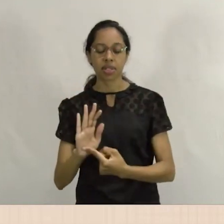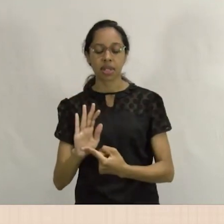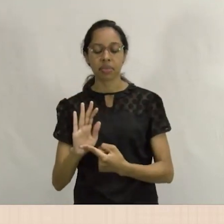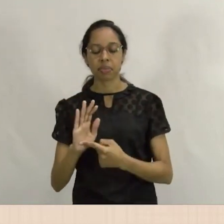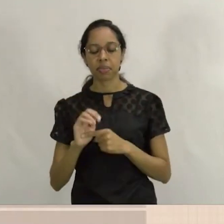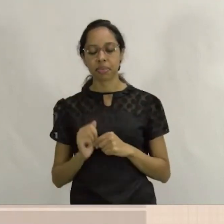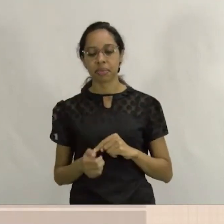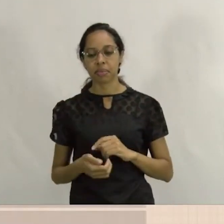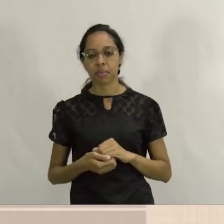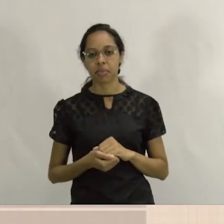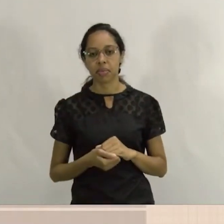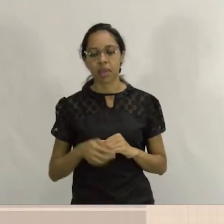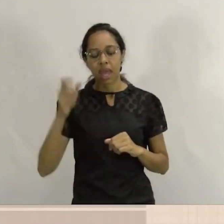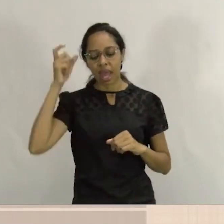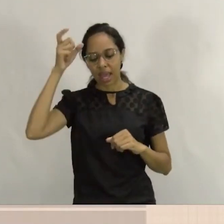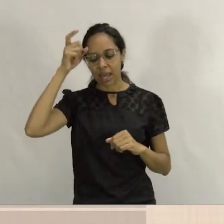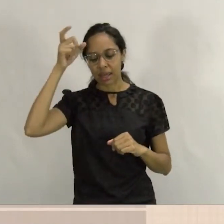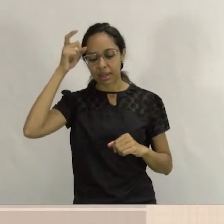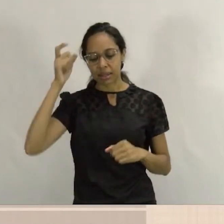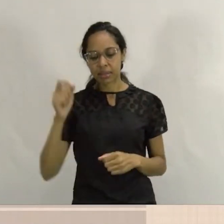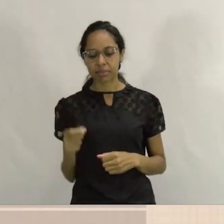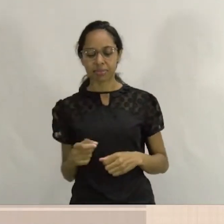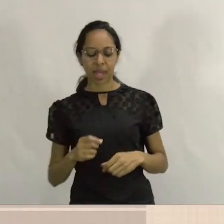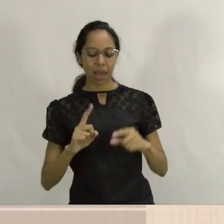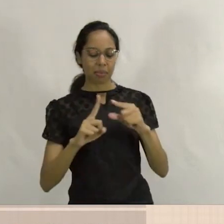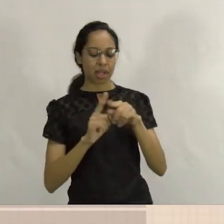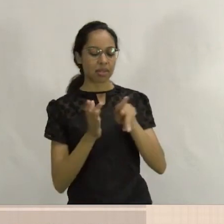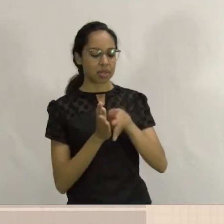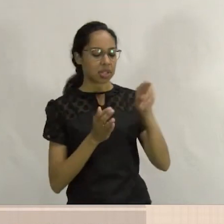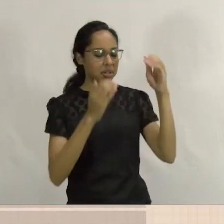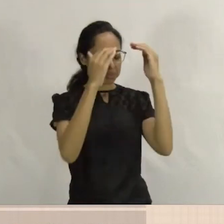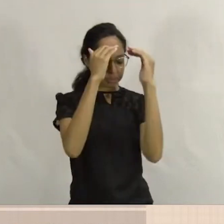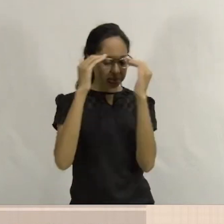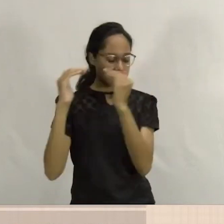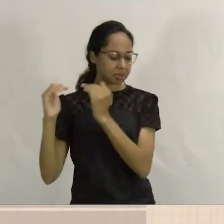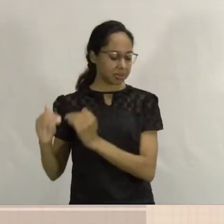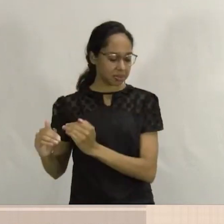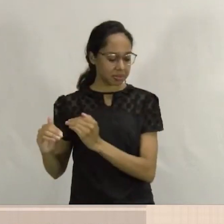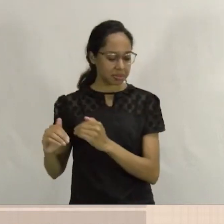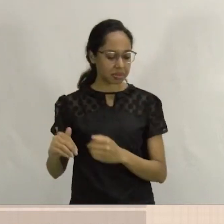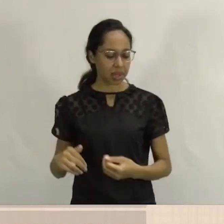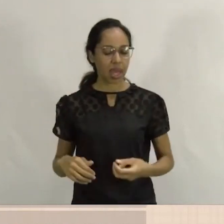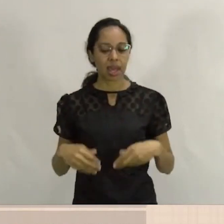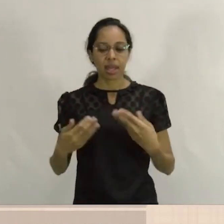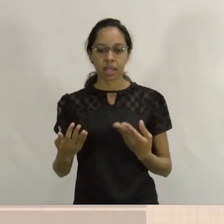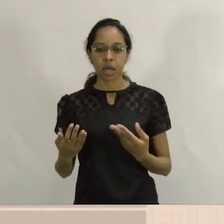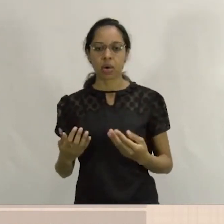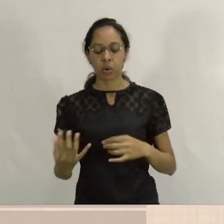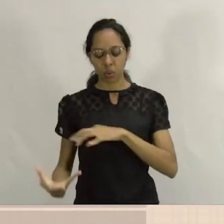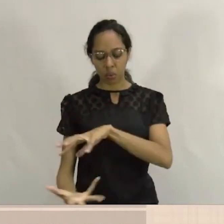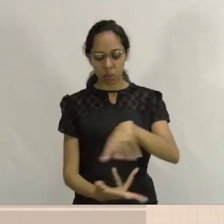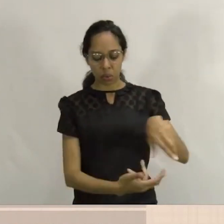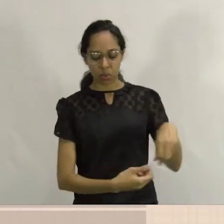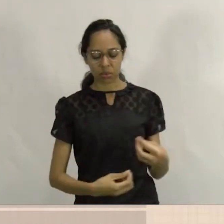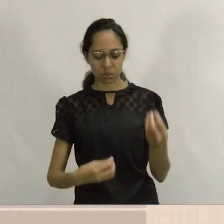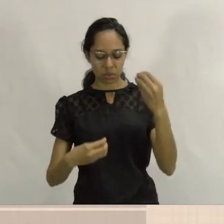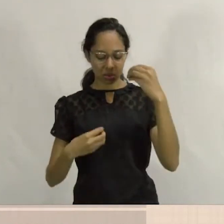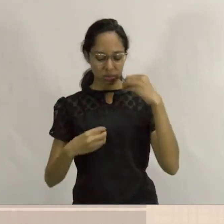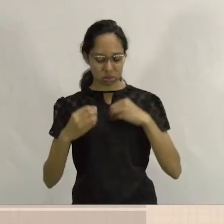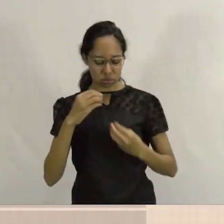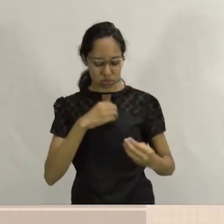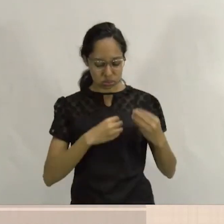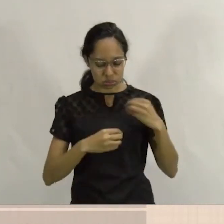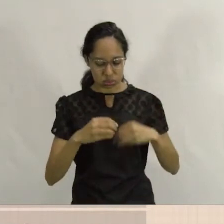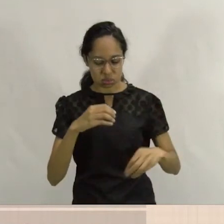E ao desobedecer a palavra de Deus, o pecado entrou no mundo, e pelo